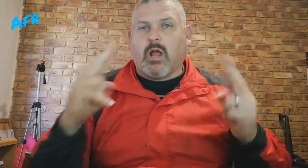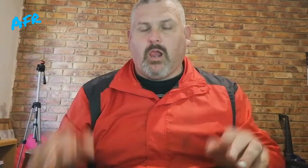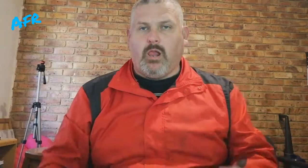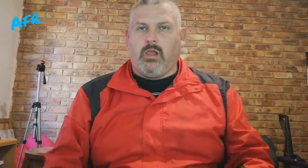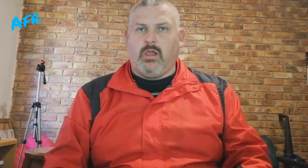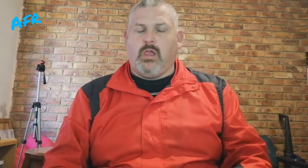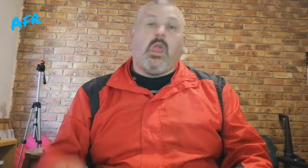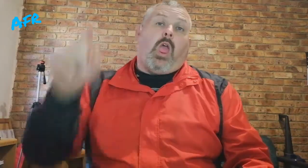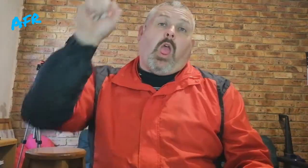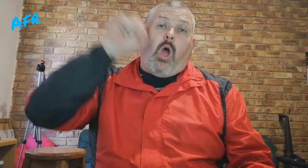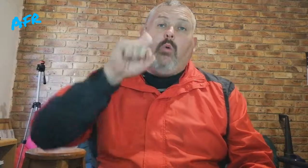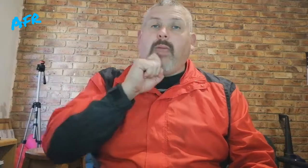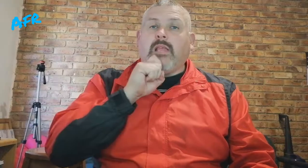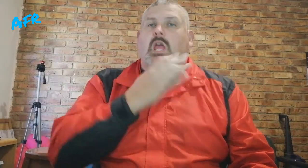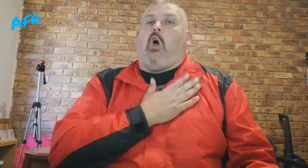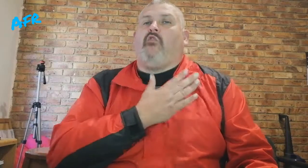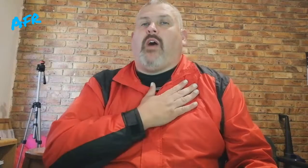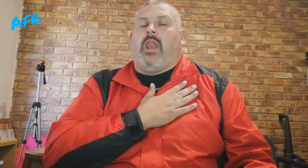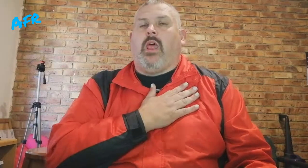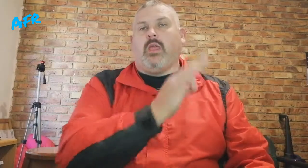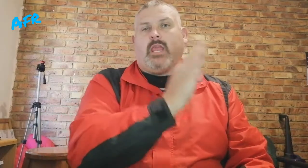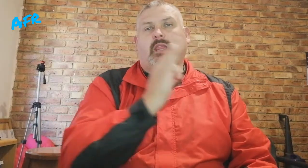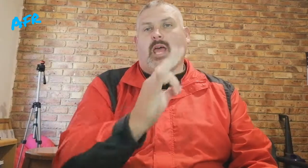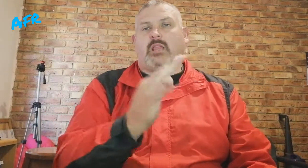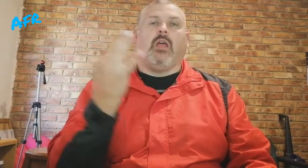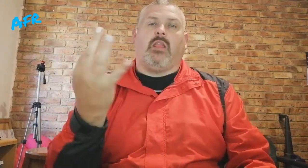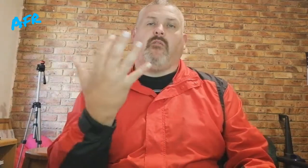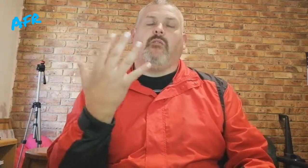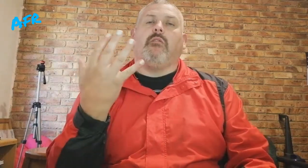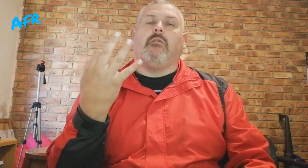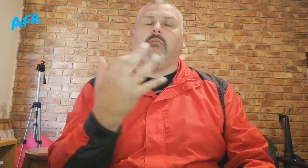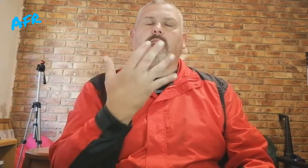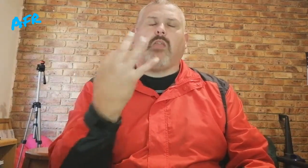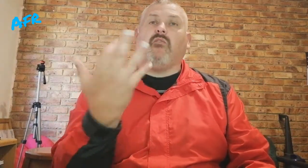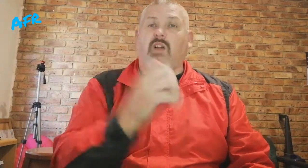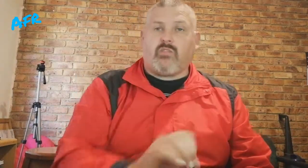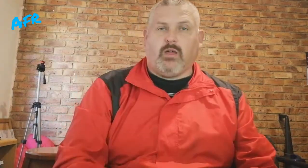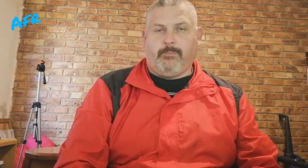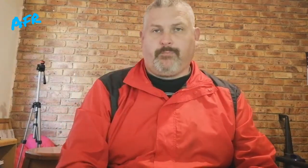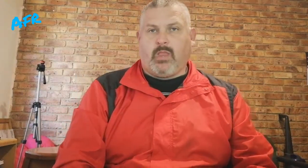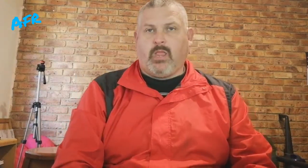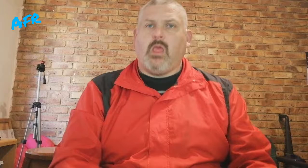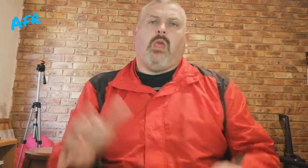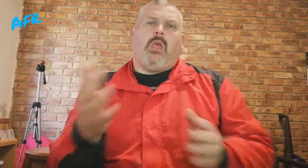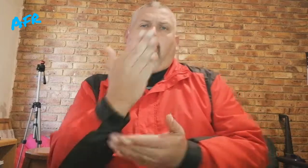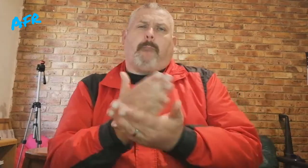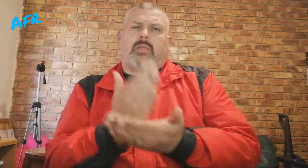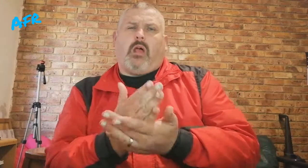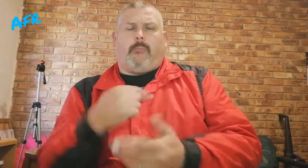verskil, al mense hou van 33, 53, middel